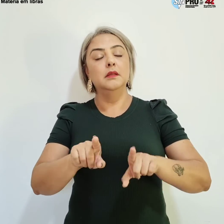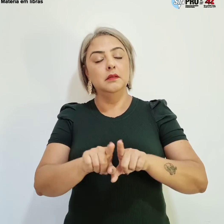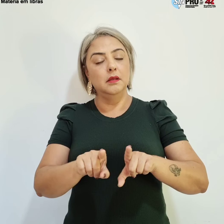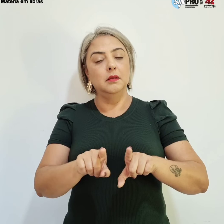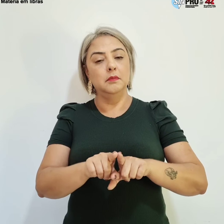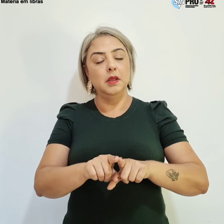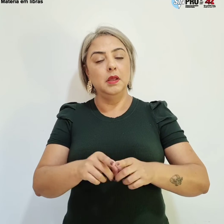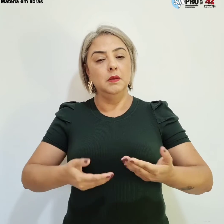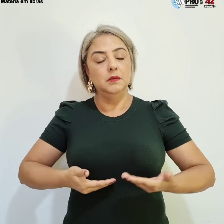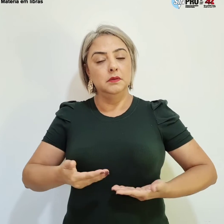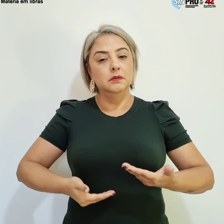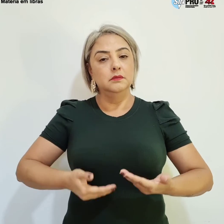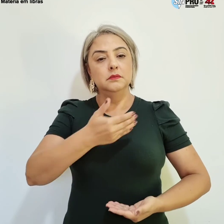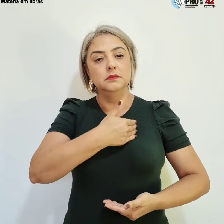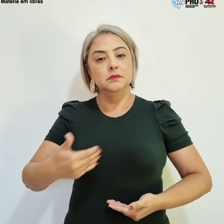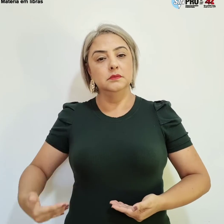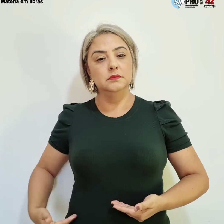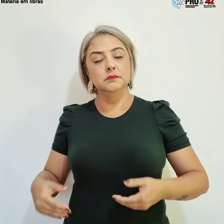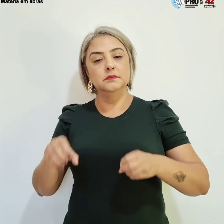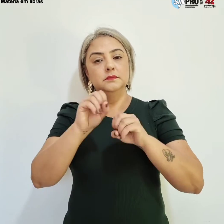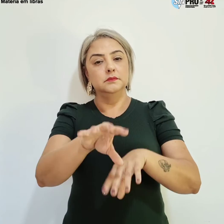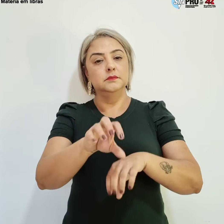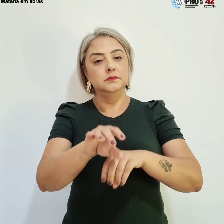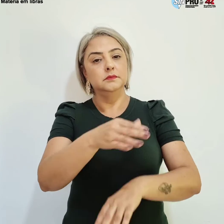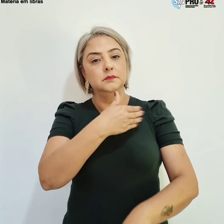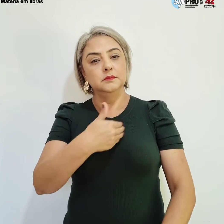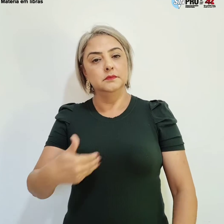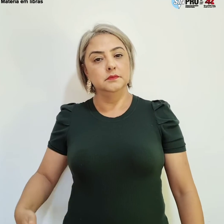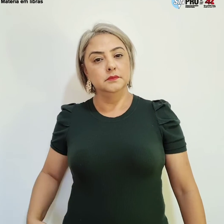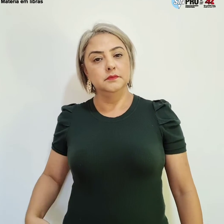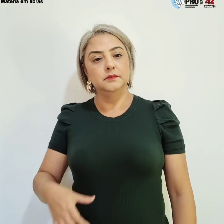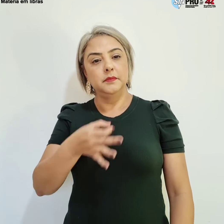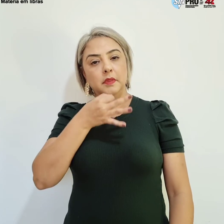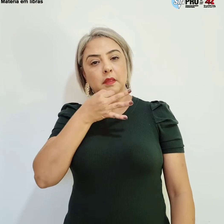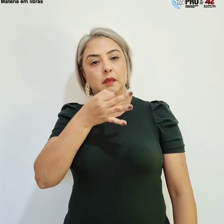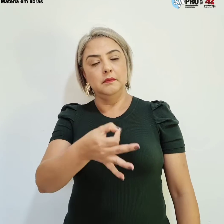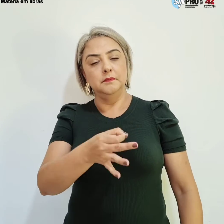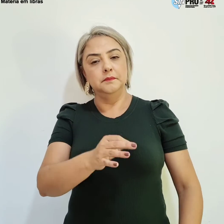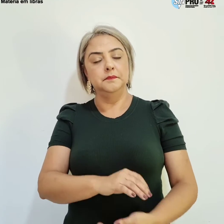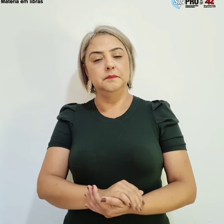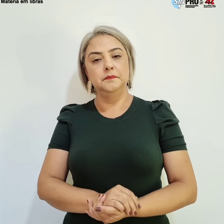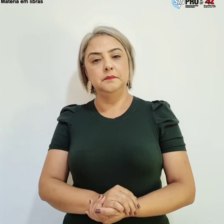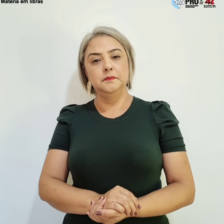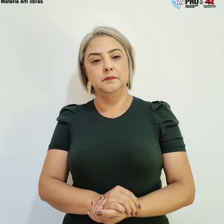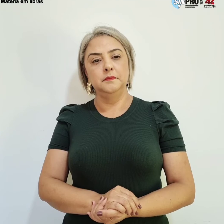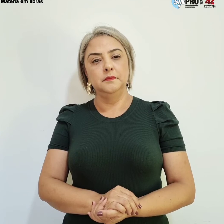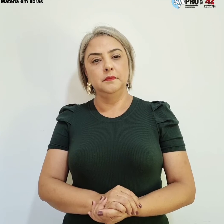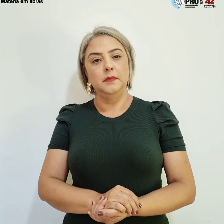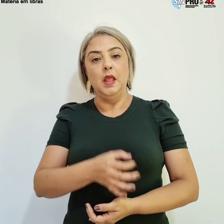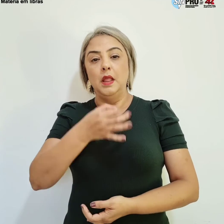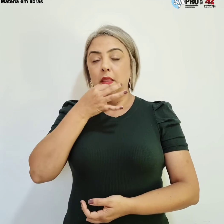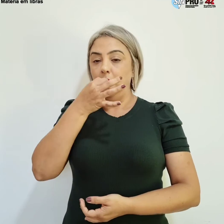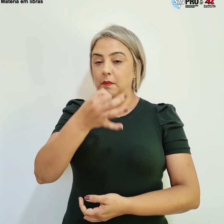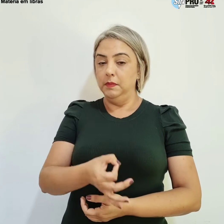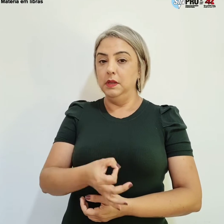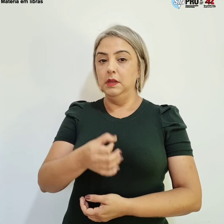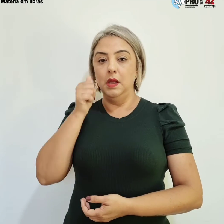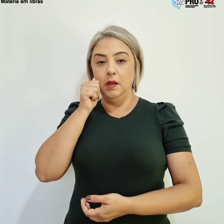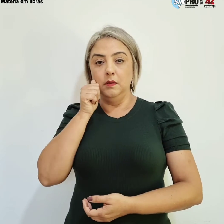serviços públicos e a educação pública, alerta. Na opinião de Meg, Bolsonaro